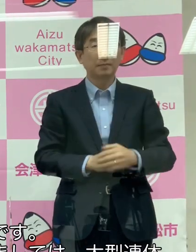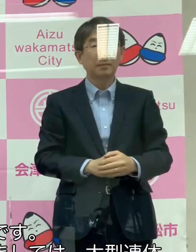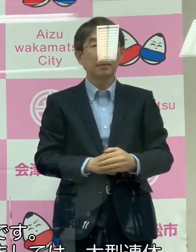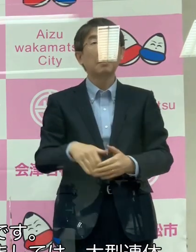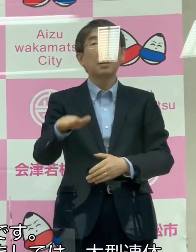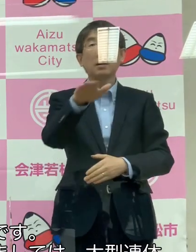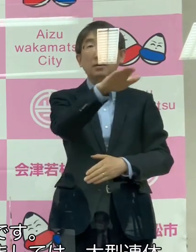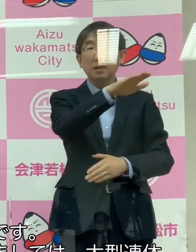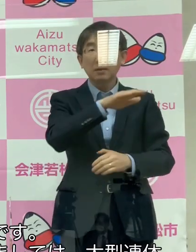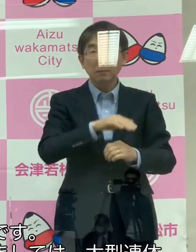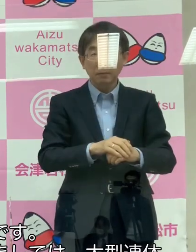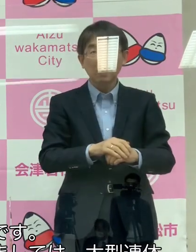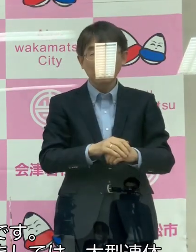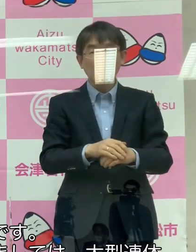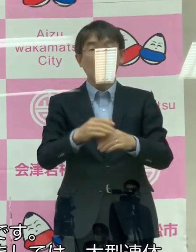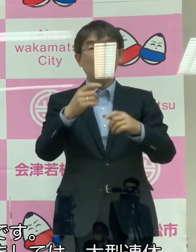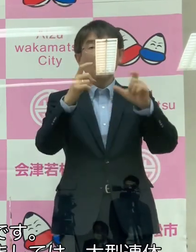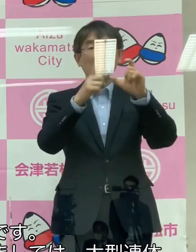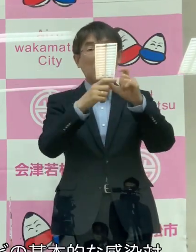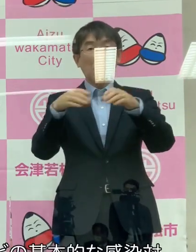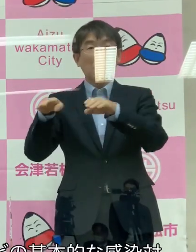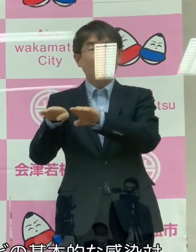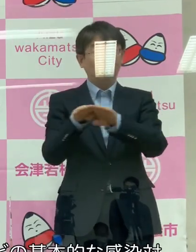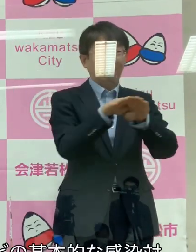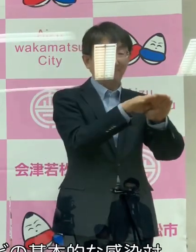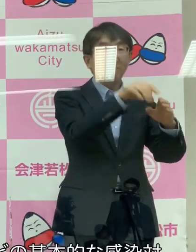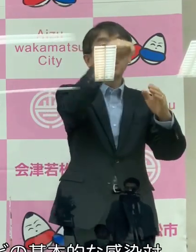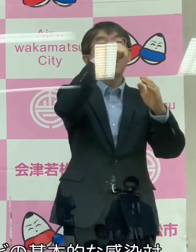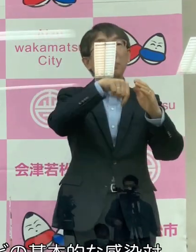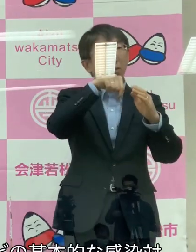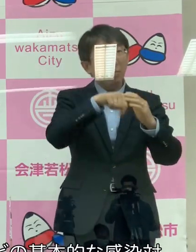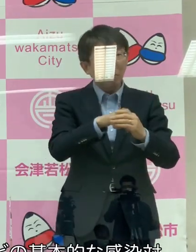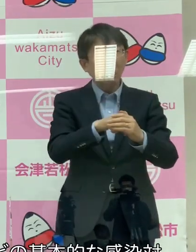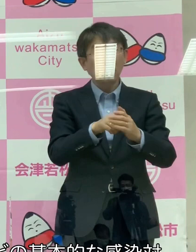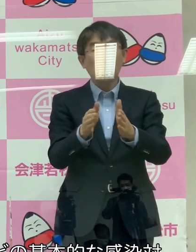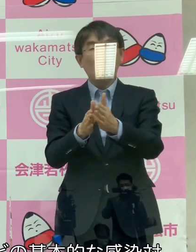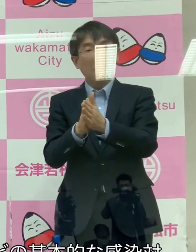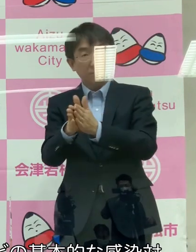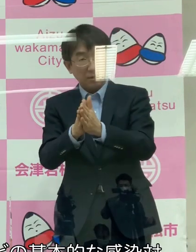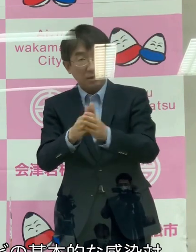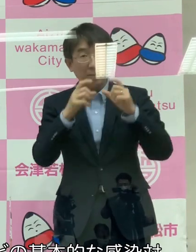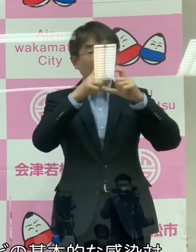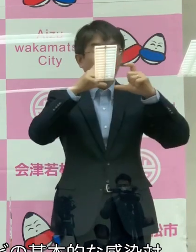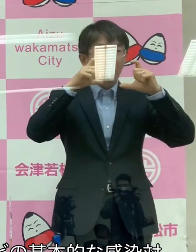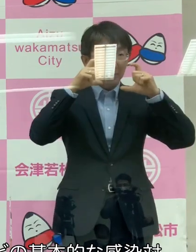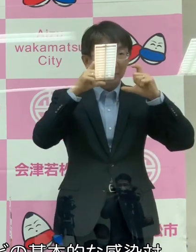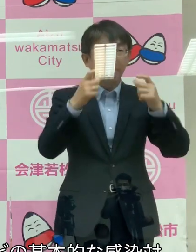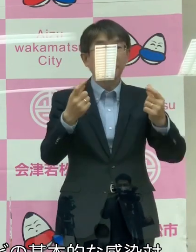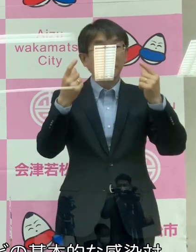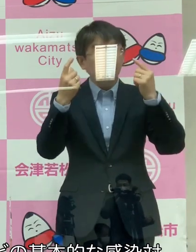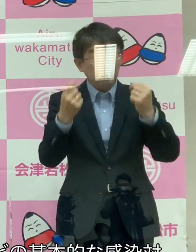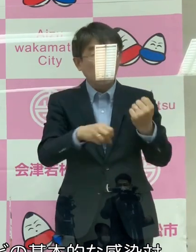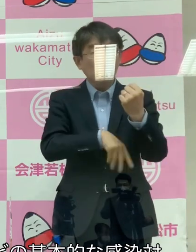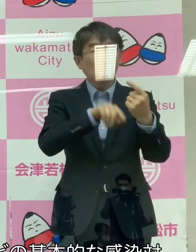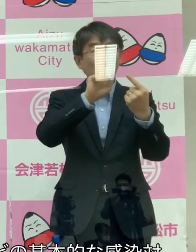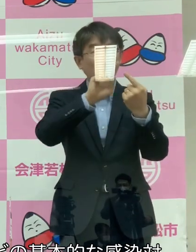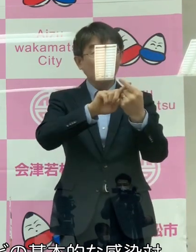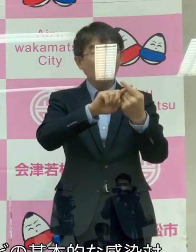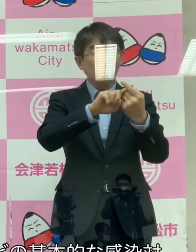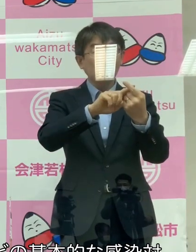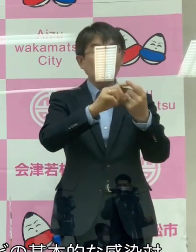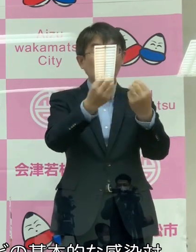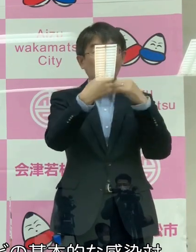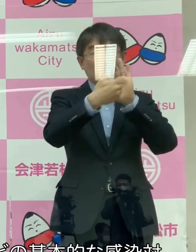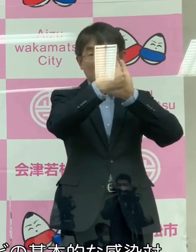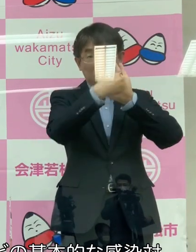かれましては、大型連休中においても引き続き手洗いやマスクの着用など基本的な感染対策